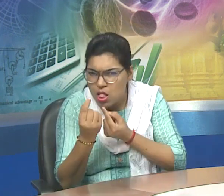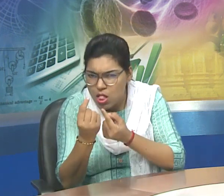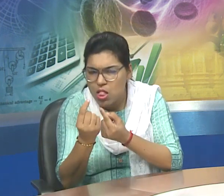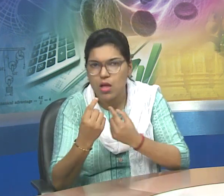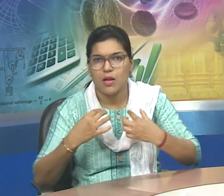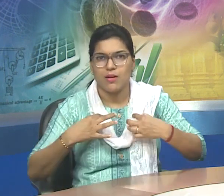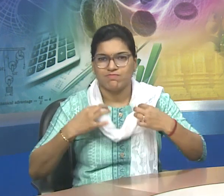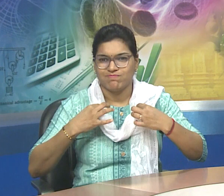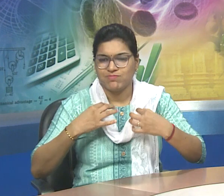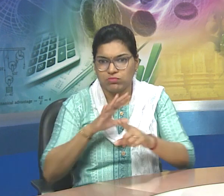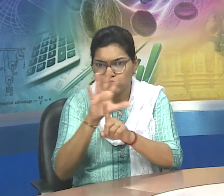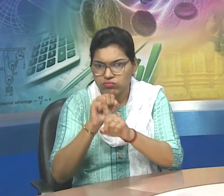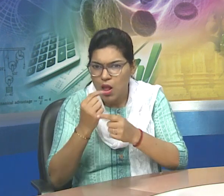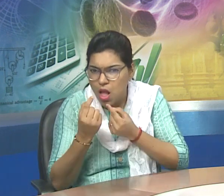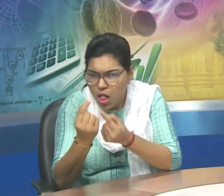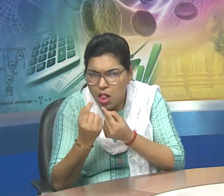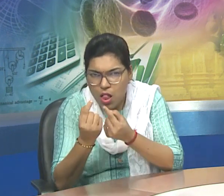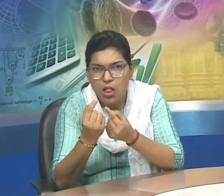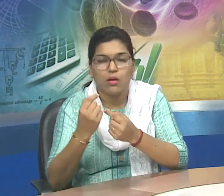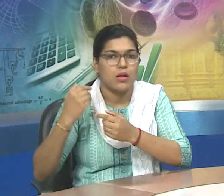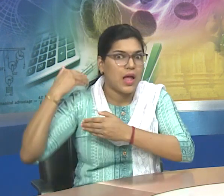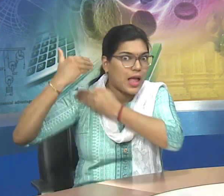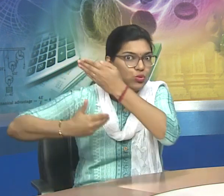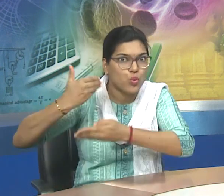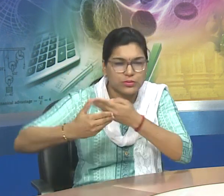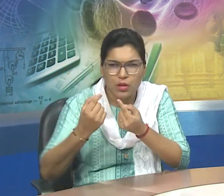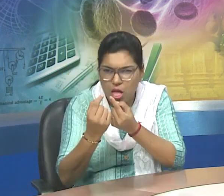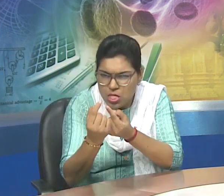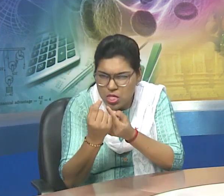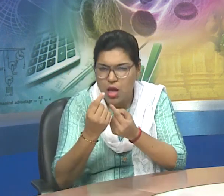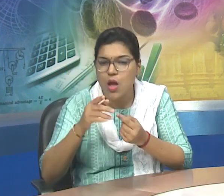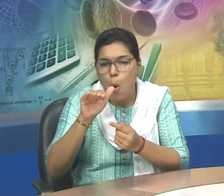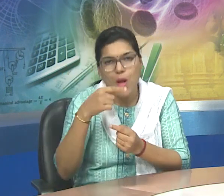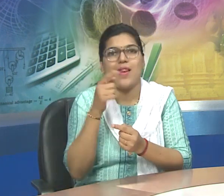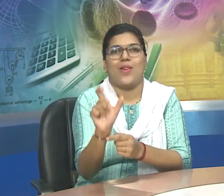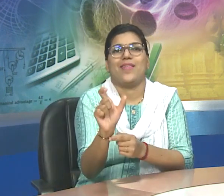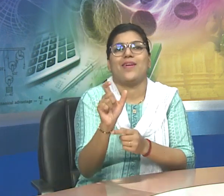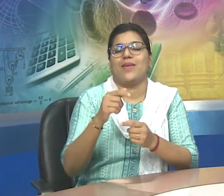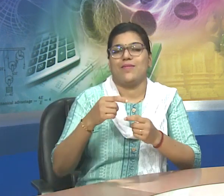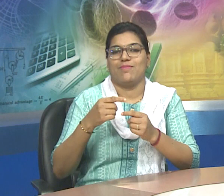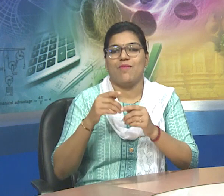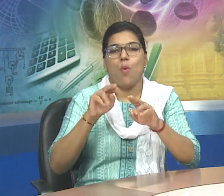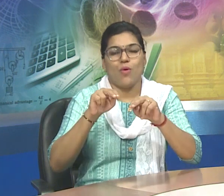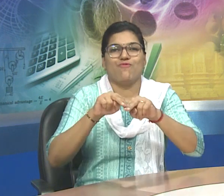ग्रुप, अर्थात उसमें काफ़ी समानताएं हैं। आप समानताएं कल्चर के रूप में कह लीजिए, भाषा के रूप में कह